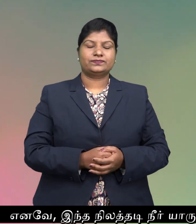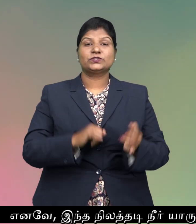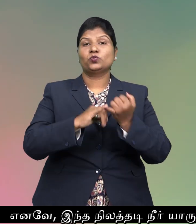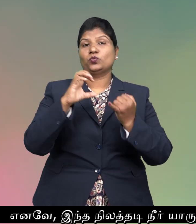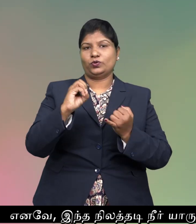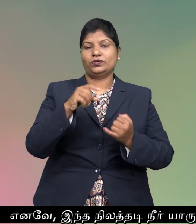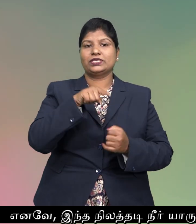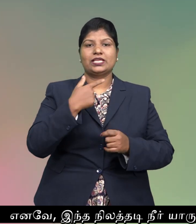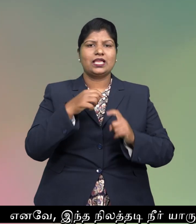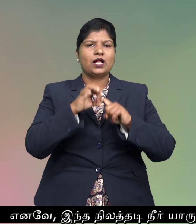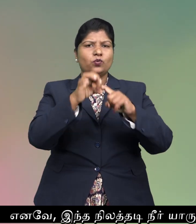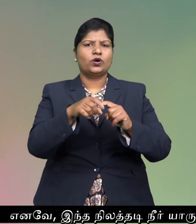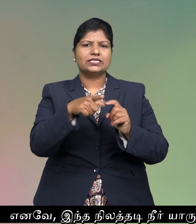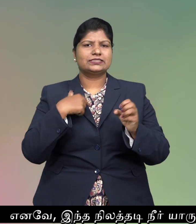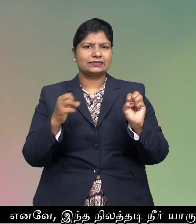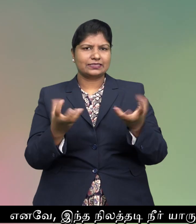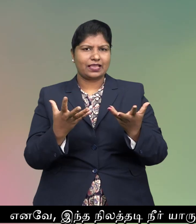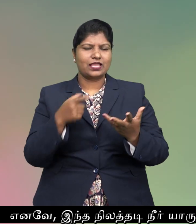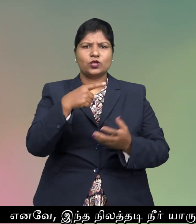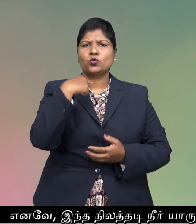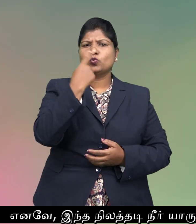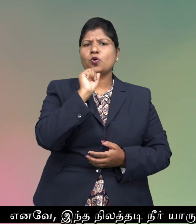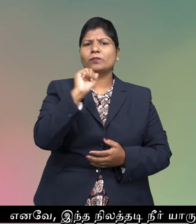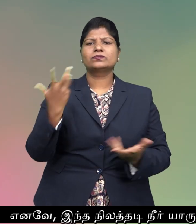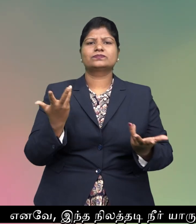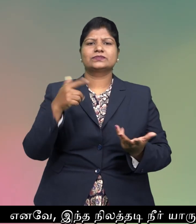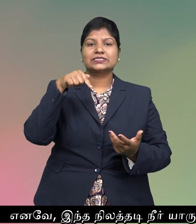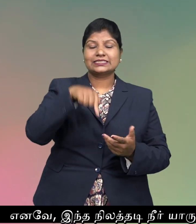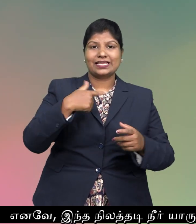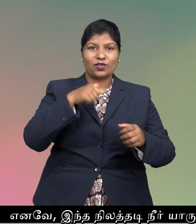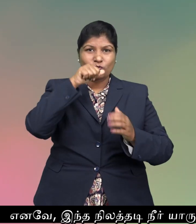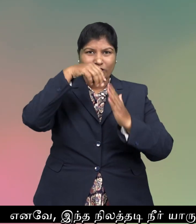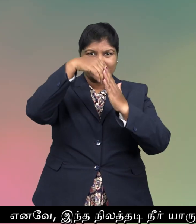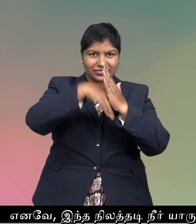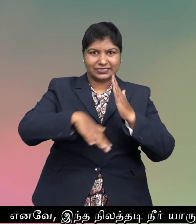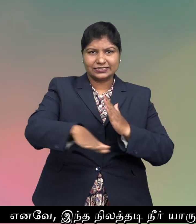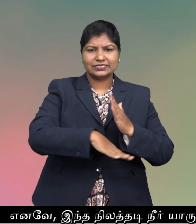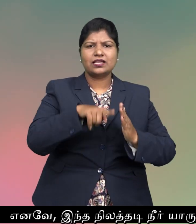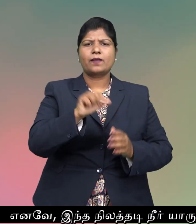எனவே இந்த நிலத்தடி நீர் யாருக்கு சொந்தமானது என்ற கேள்வி எழுகிறது.